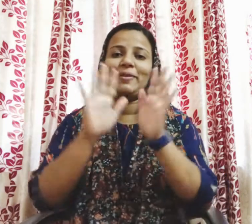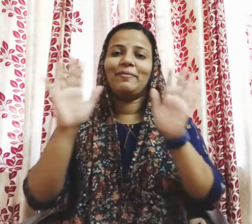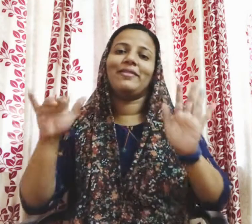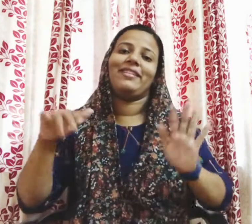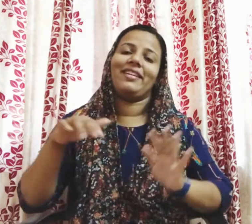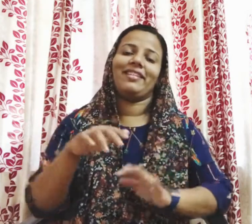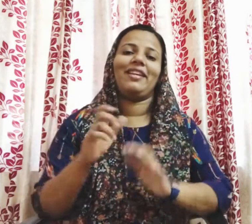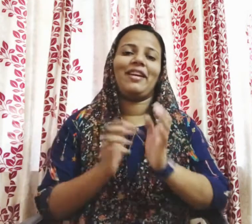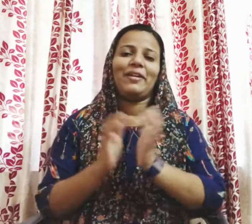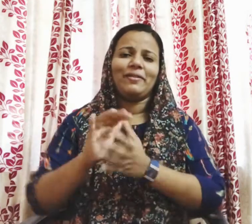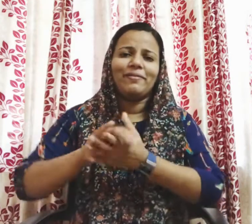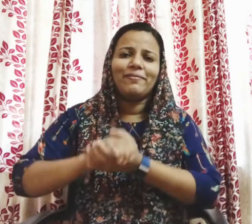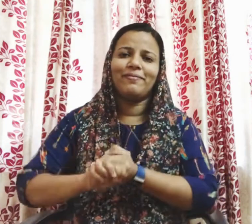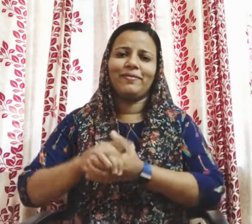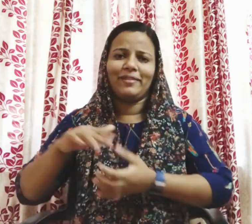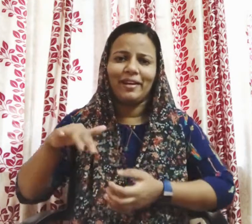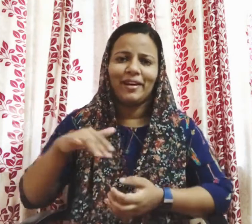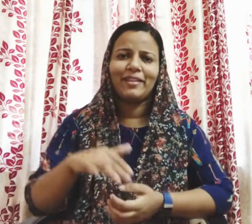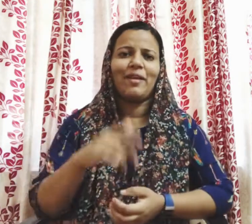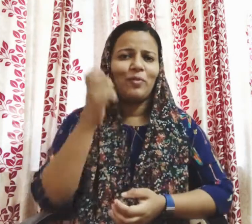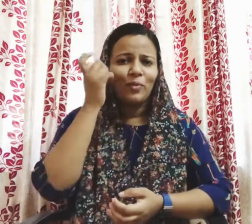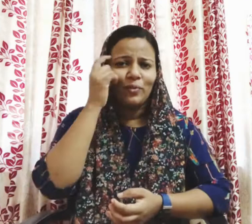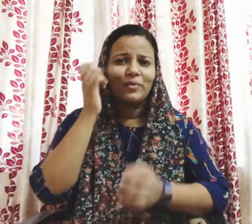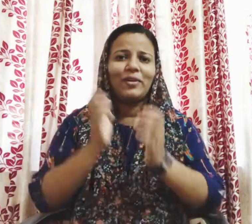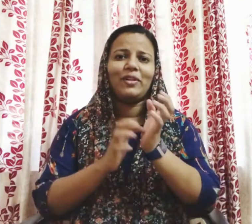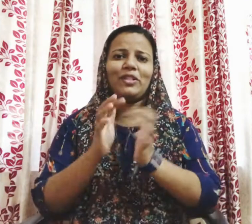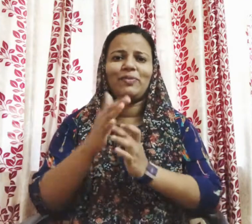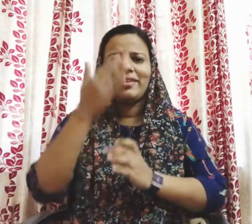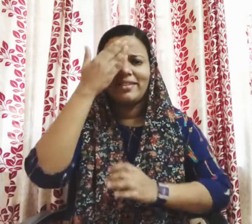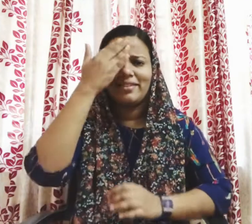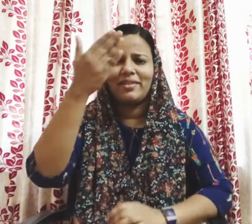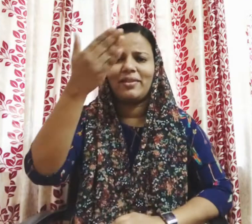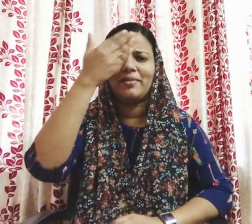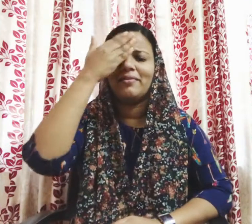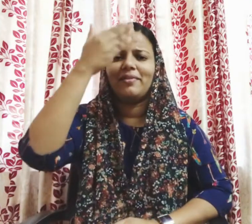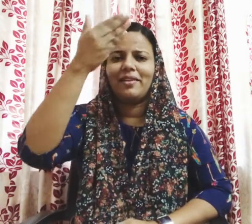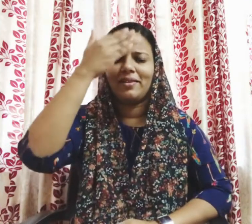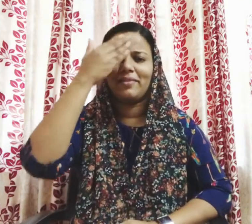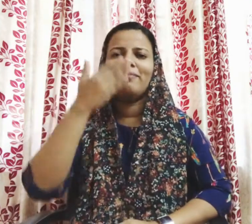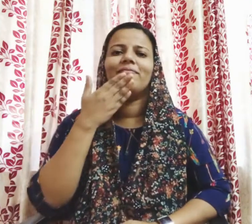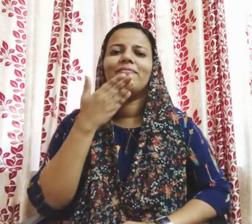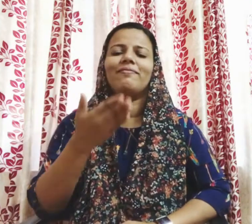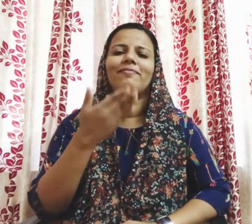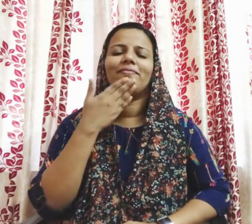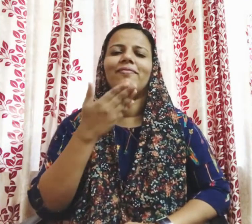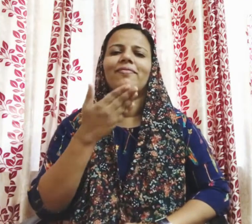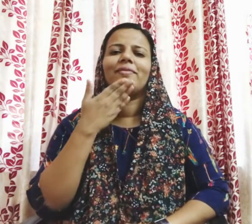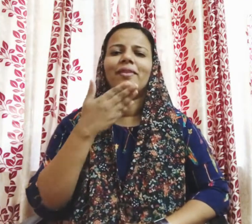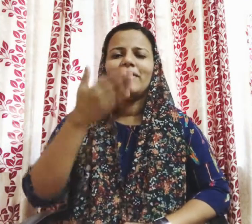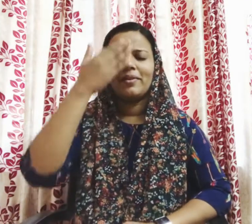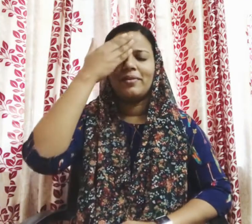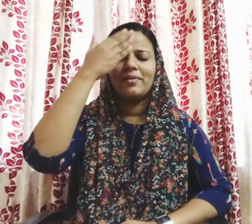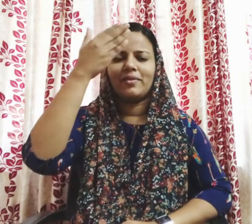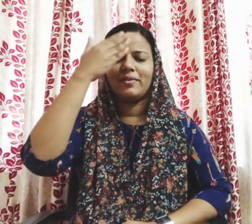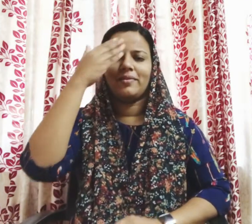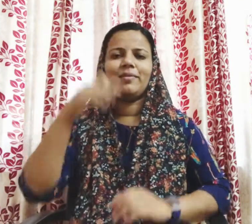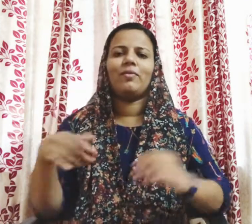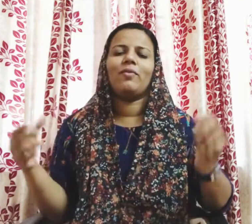നമ്മളെ അത്ഭുതകരമായി നമ്മുടെ കർത്താവ് കൈപിടിച്ച് നടത്താൻ പോകുന്നതോർത്ത് കർത്താവിന് നന്ദി പറഞ്ഞാട്ടെ. ഹല്ലേലൂയ. സ്തോത്രം കർത്താവേ, സ്തോത്രം, സ്തോത്രം.